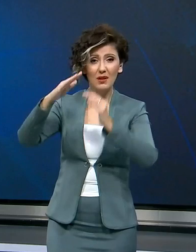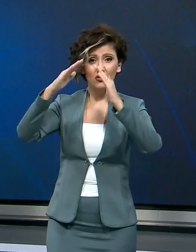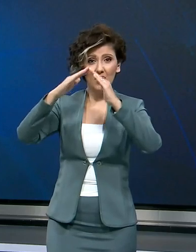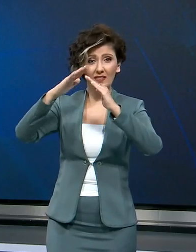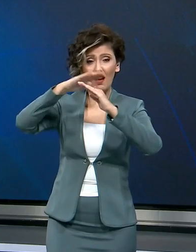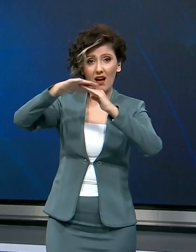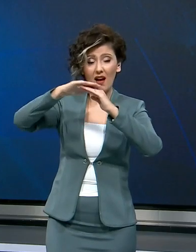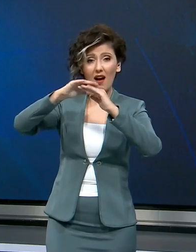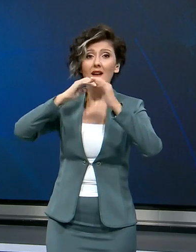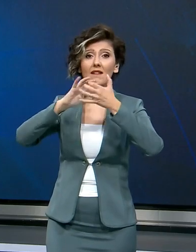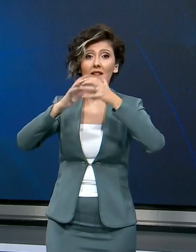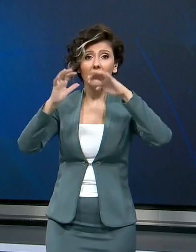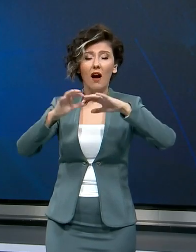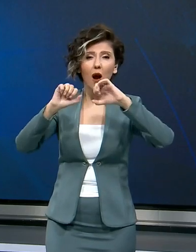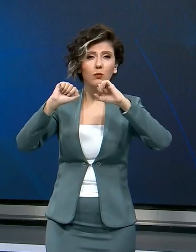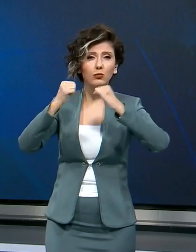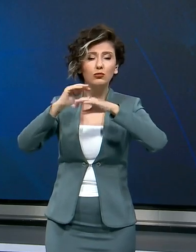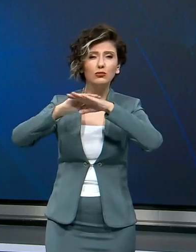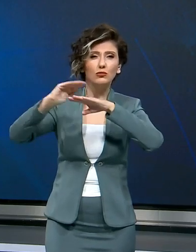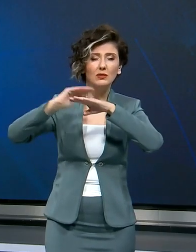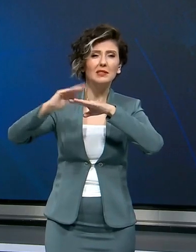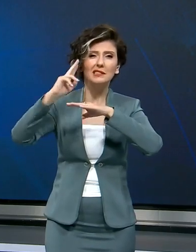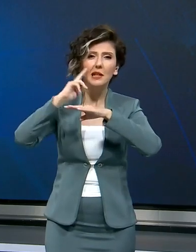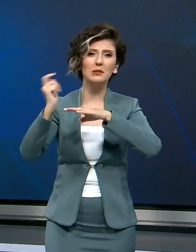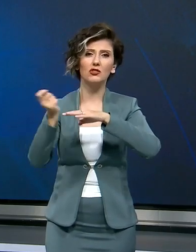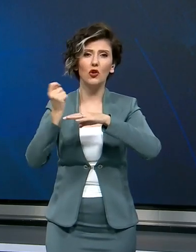kar ve buz kütlelerini temizlemeye çalışıyor.